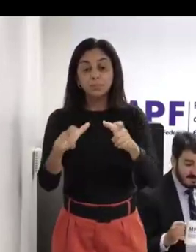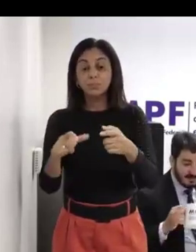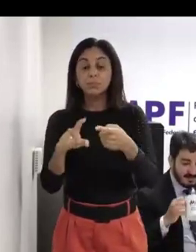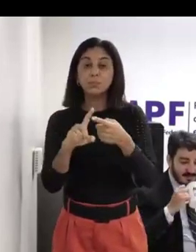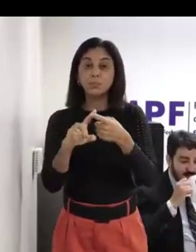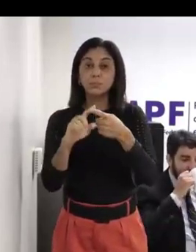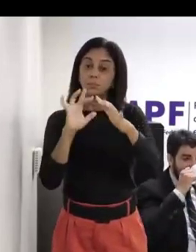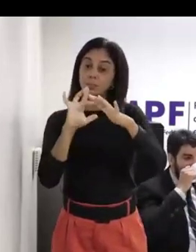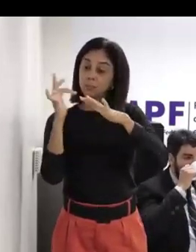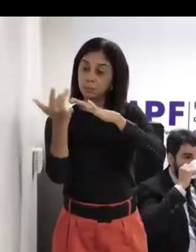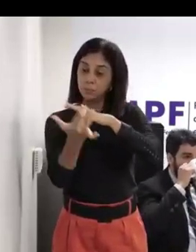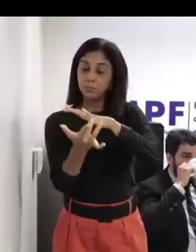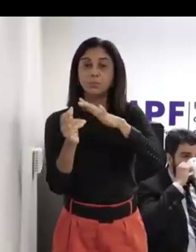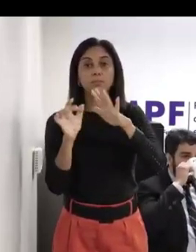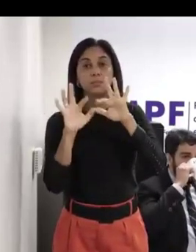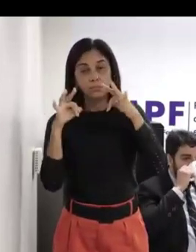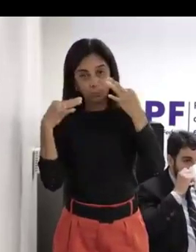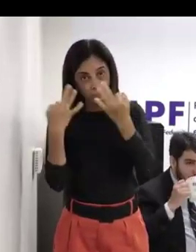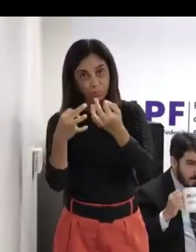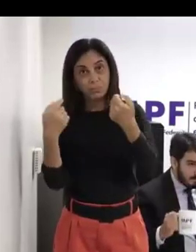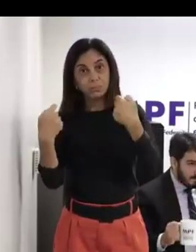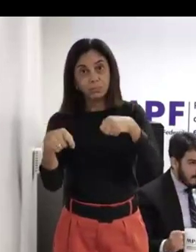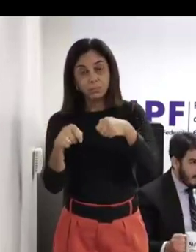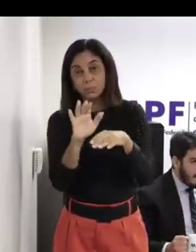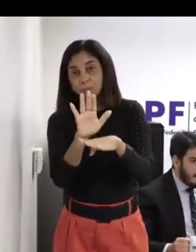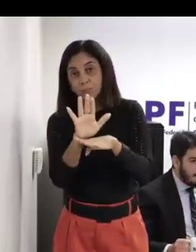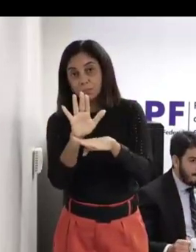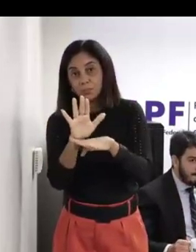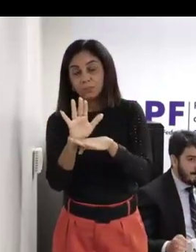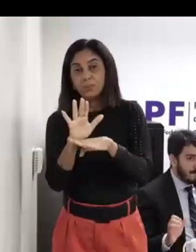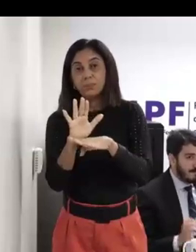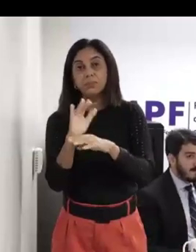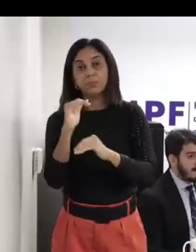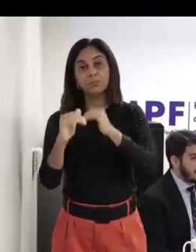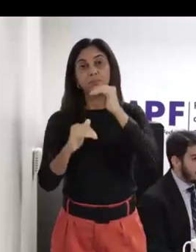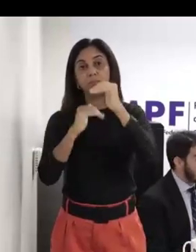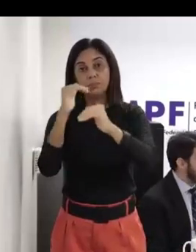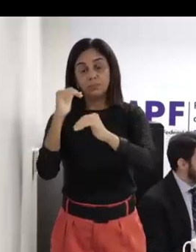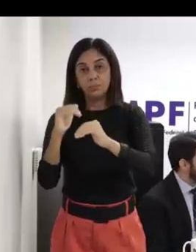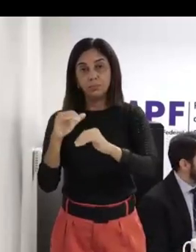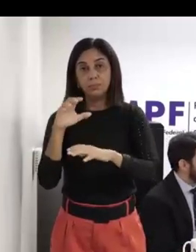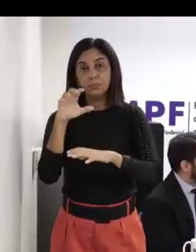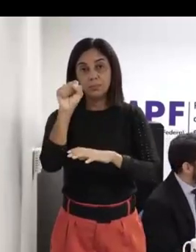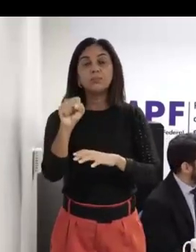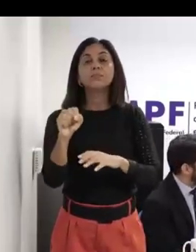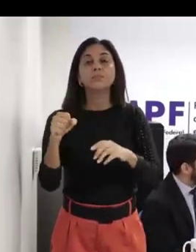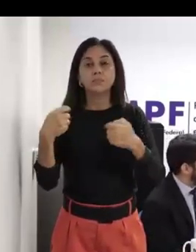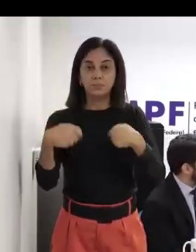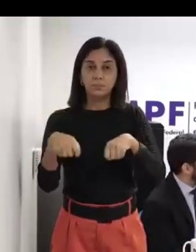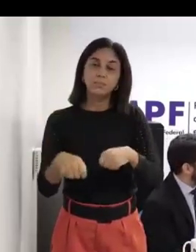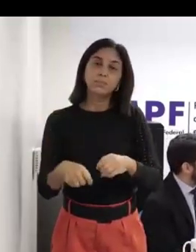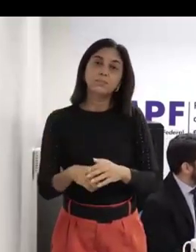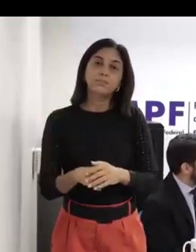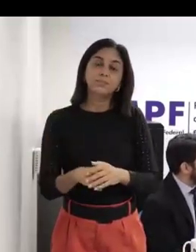então nós devemos trabalhar incansavelmente para que essa meta seja alcançada eu estou aqui também na condição de aprendente